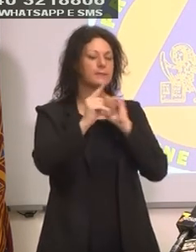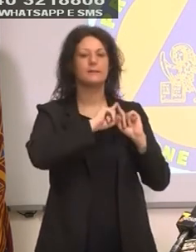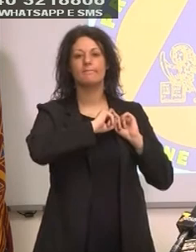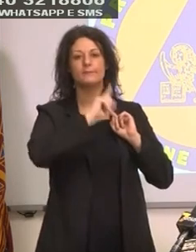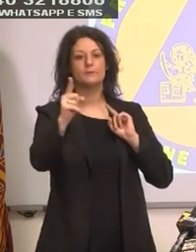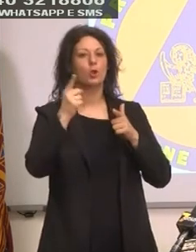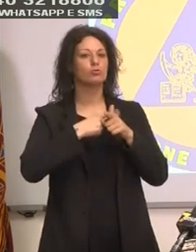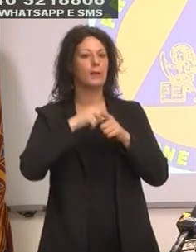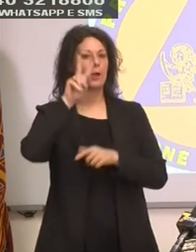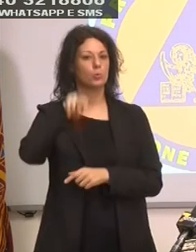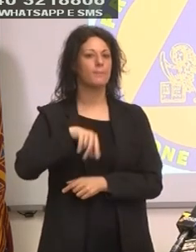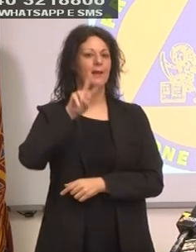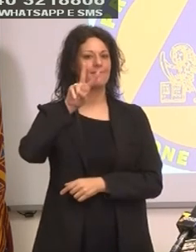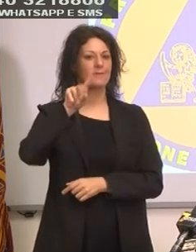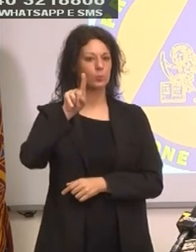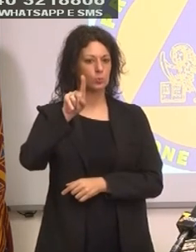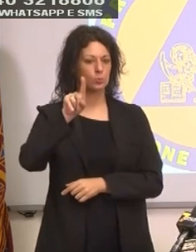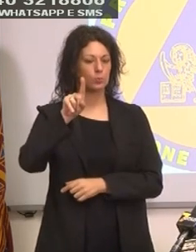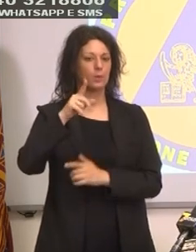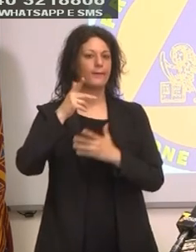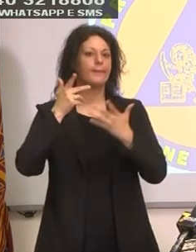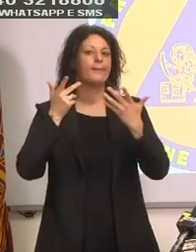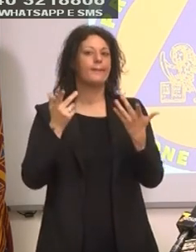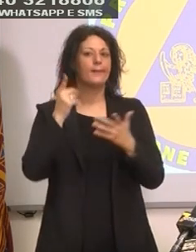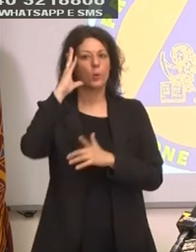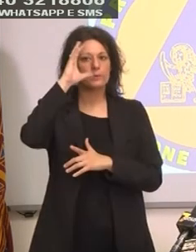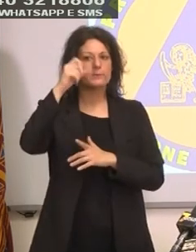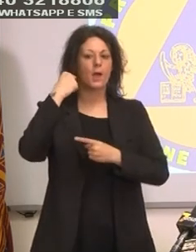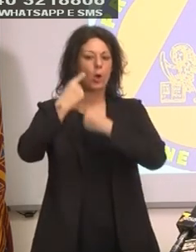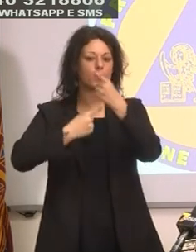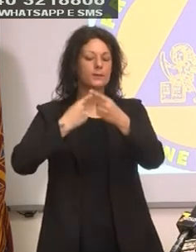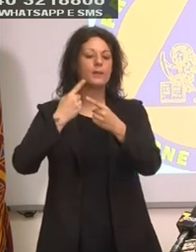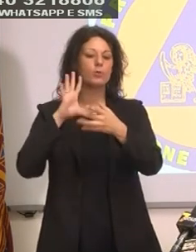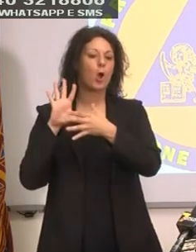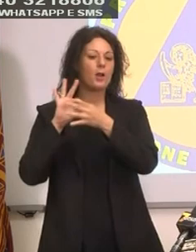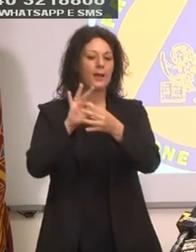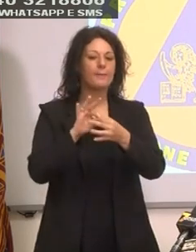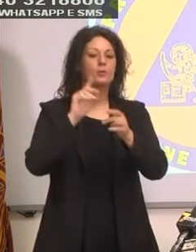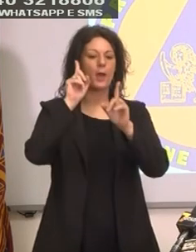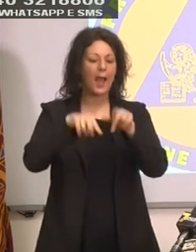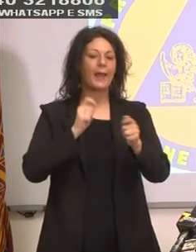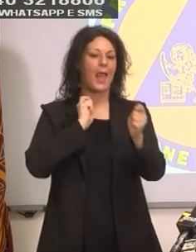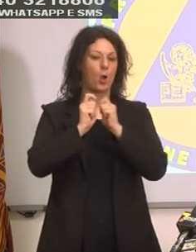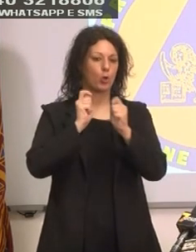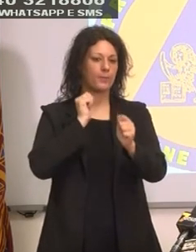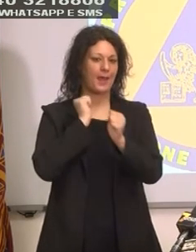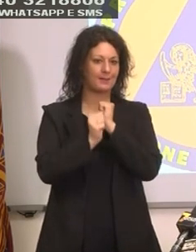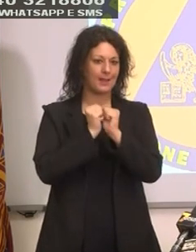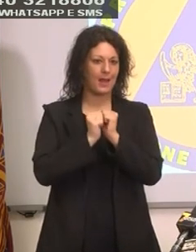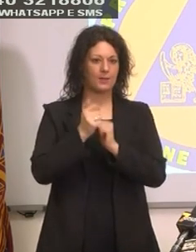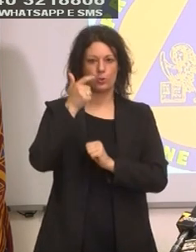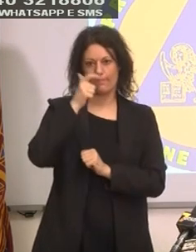2021, creando anche tutta una serie di ripercussioni su tutto il mondo economico che ruota attorno alle università, certo. I bar, le